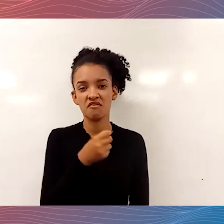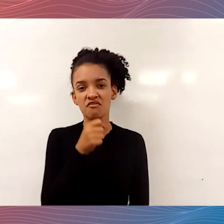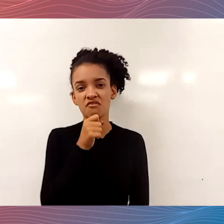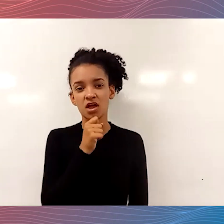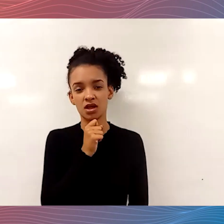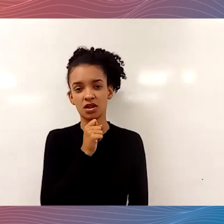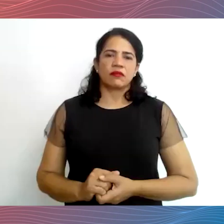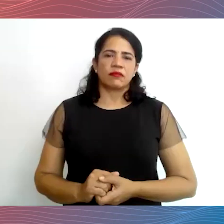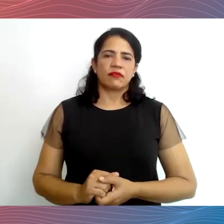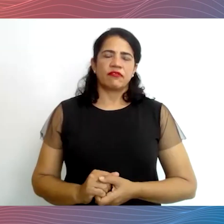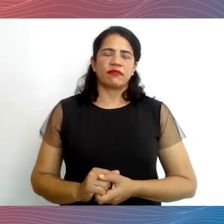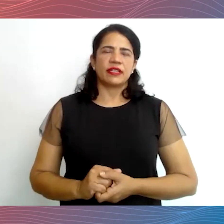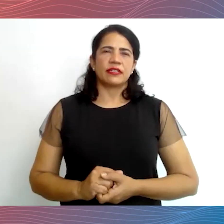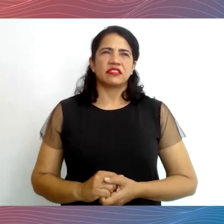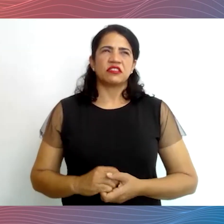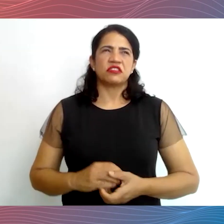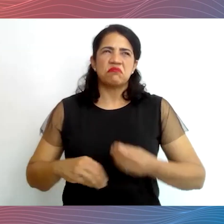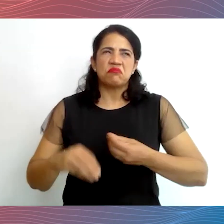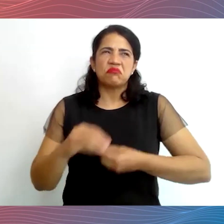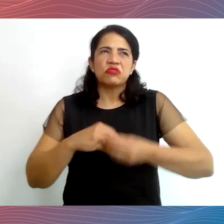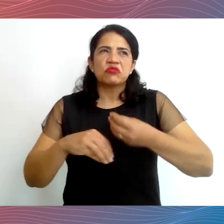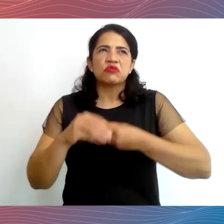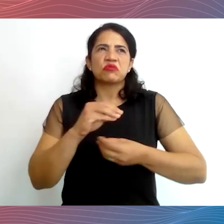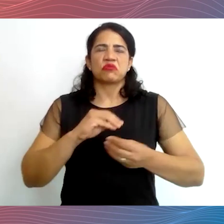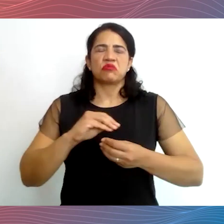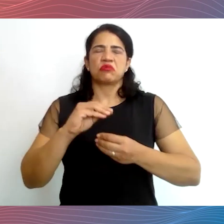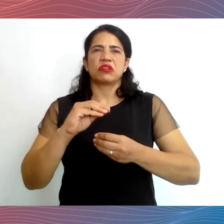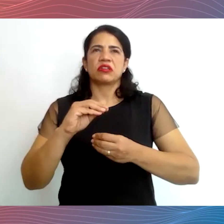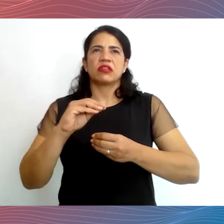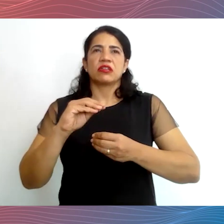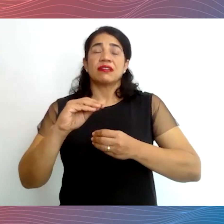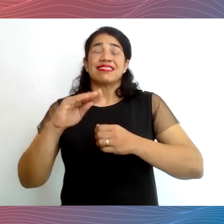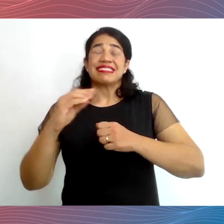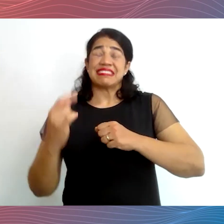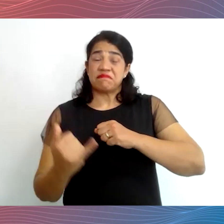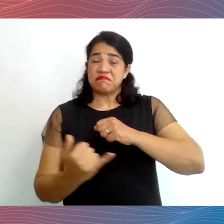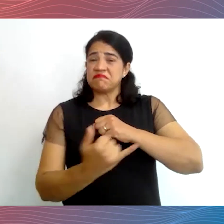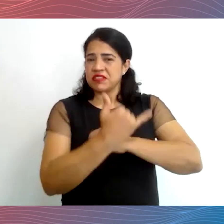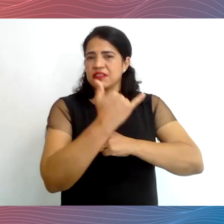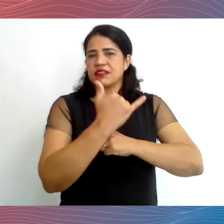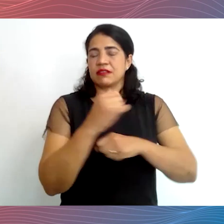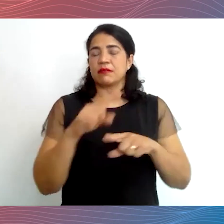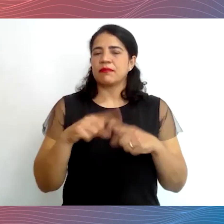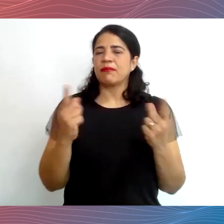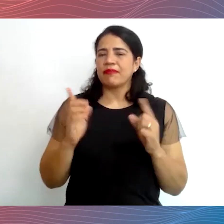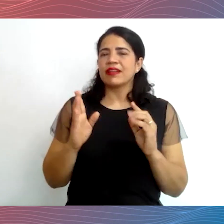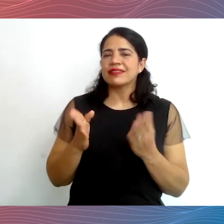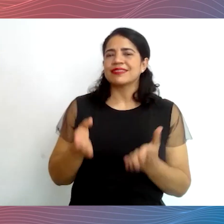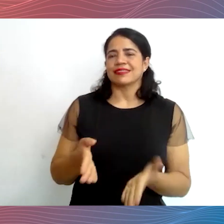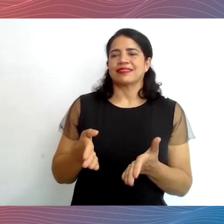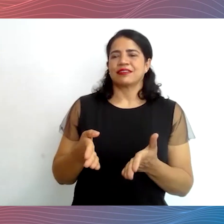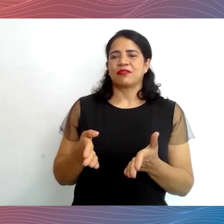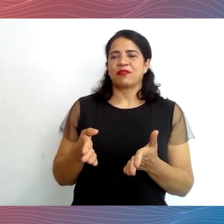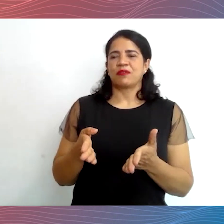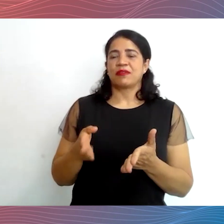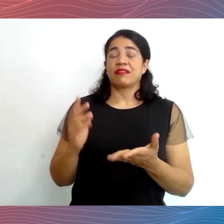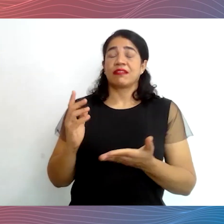as concupiscências do engano. Agora, porém, supridos pela